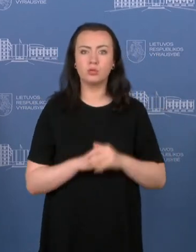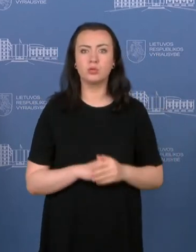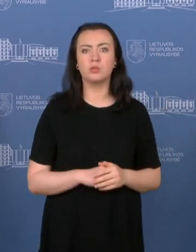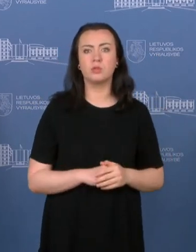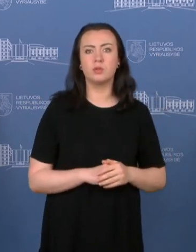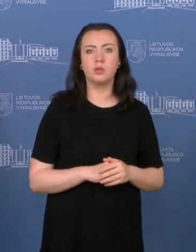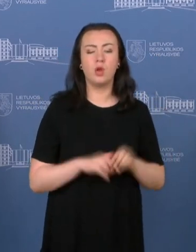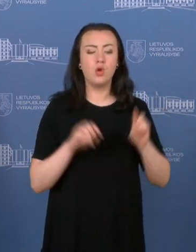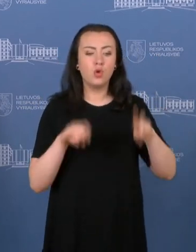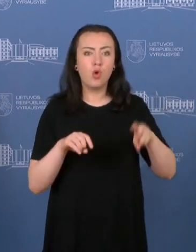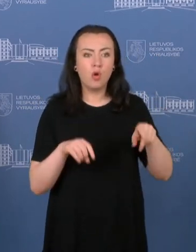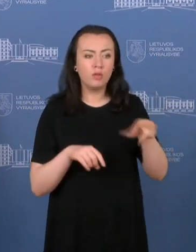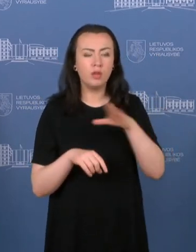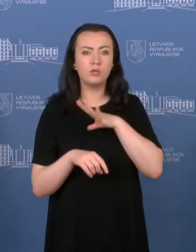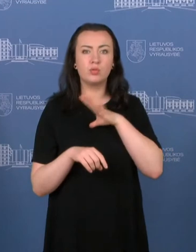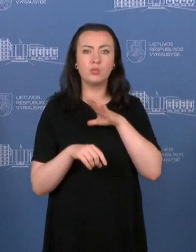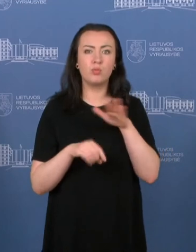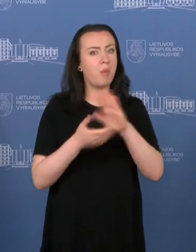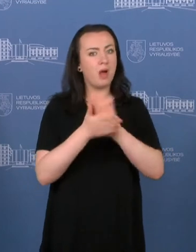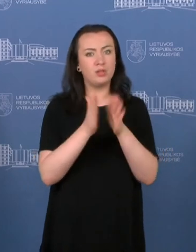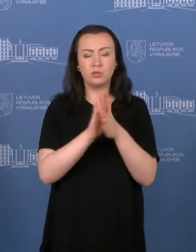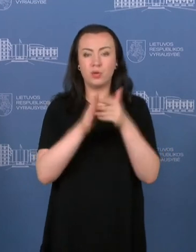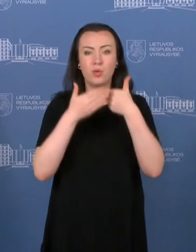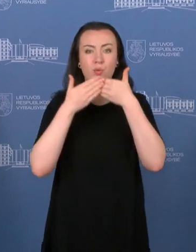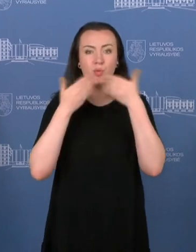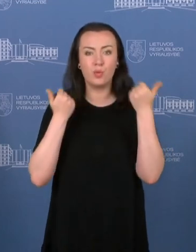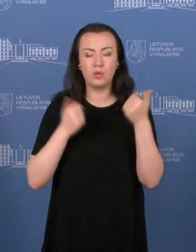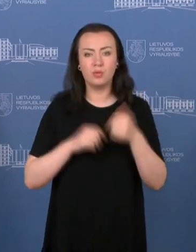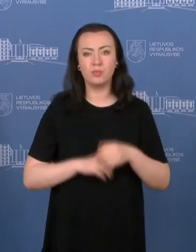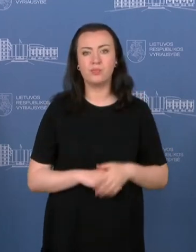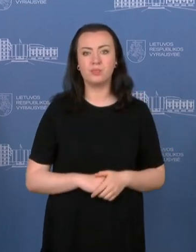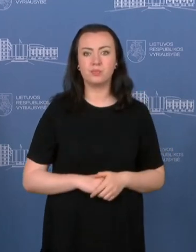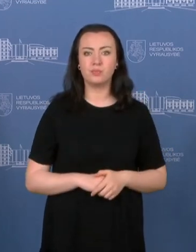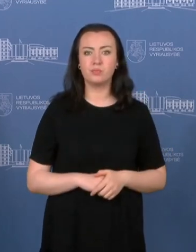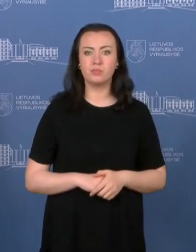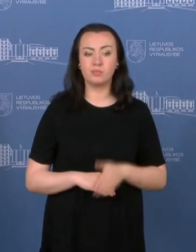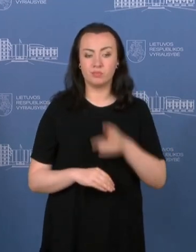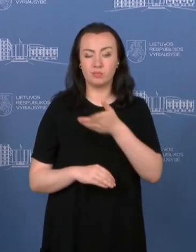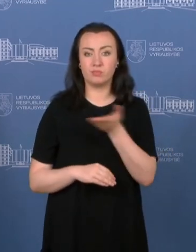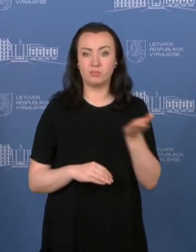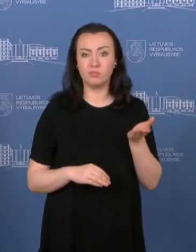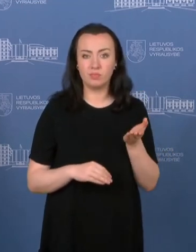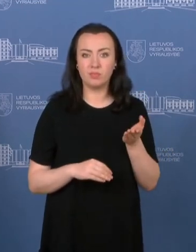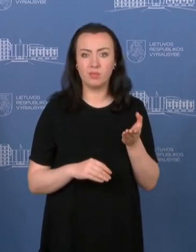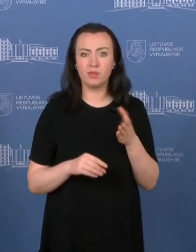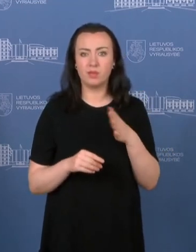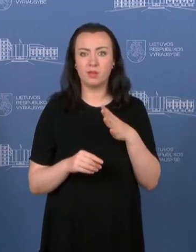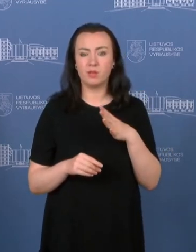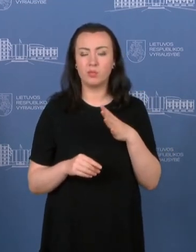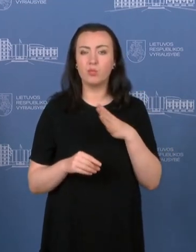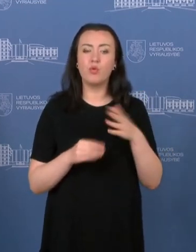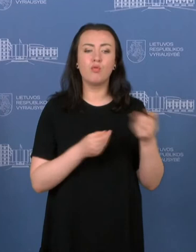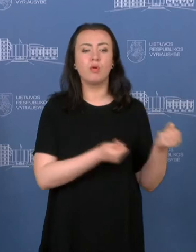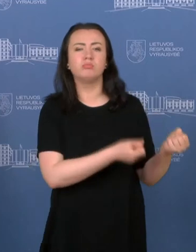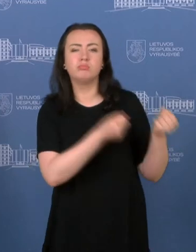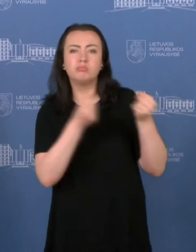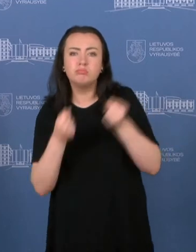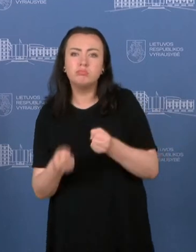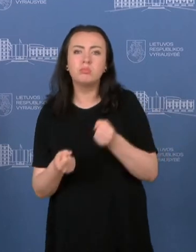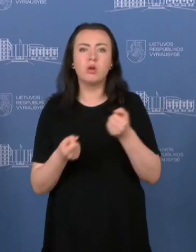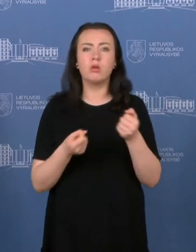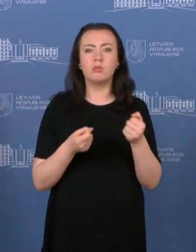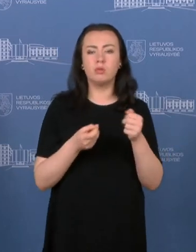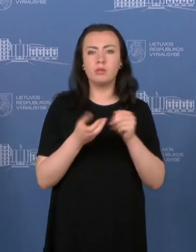kuriuos priima, jiem yra nepasiruošta. Jie yra kraunami be reikalingų tiek taršos